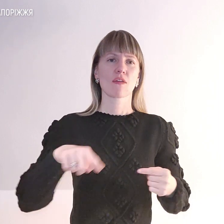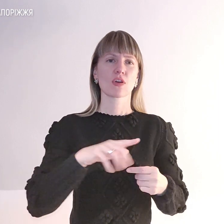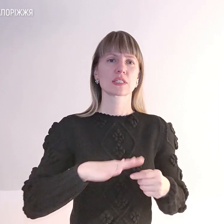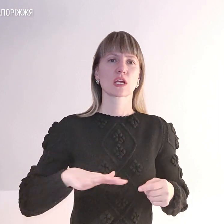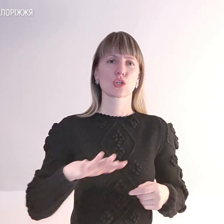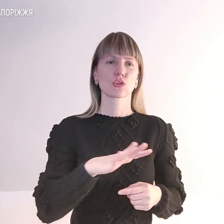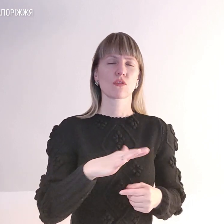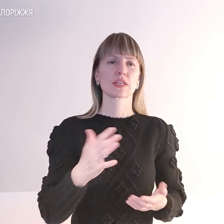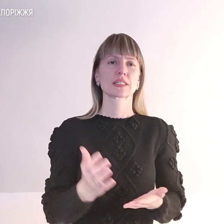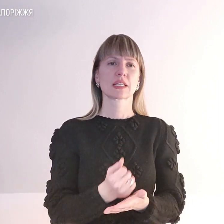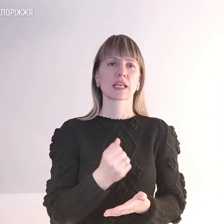середовищем знайти і